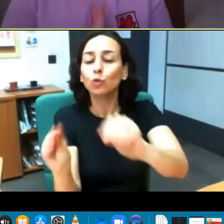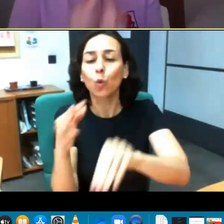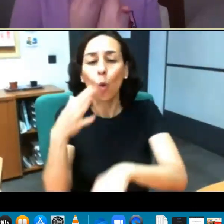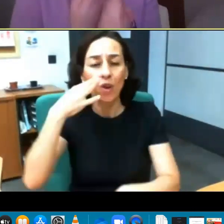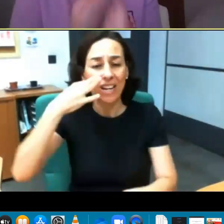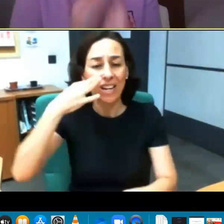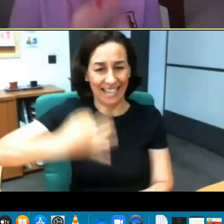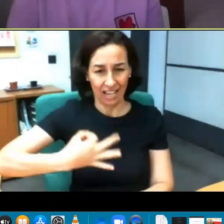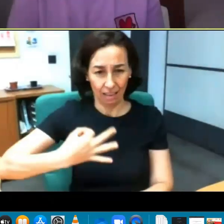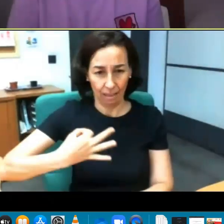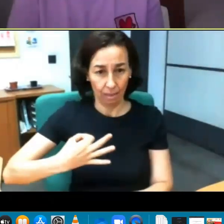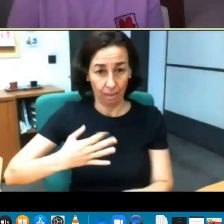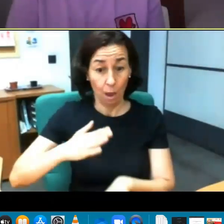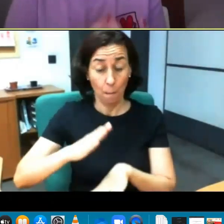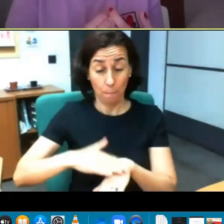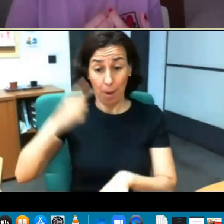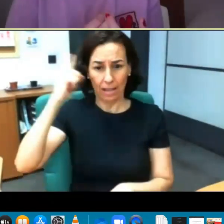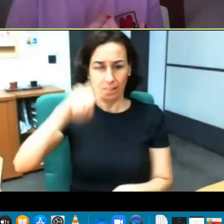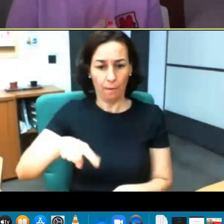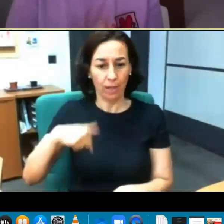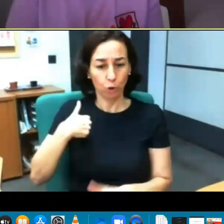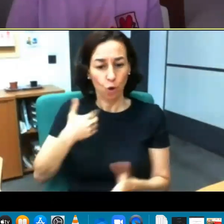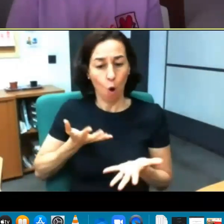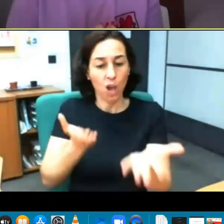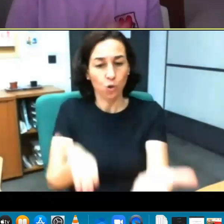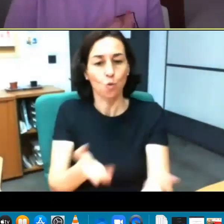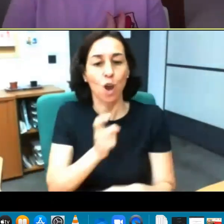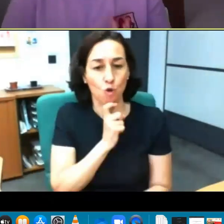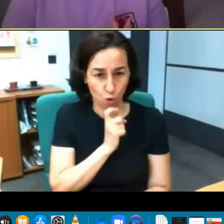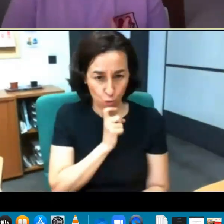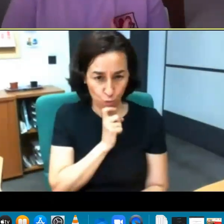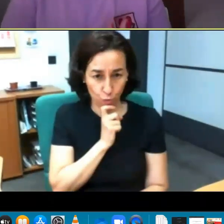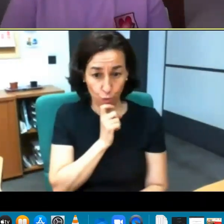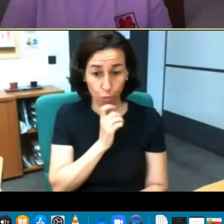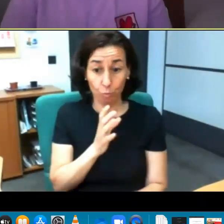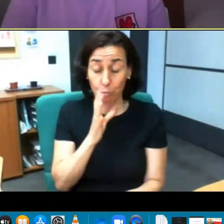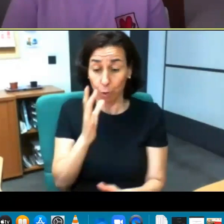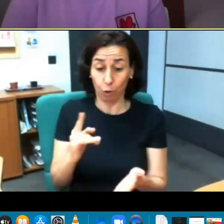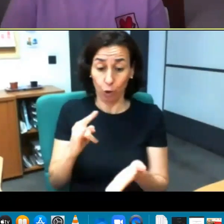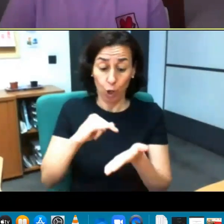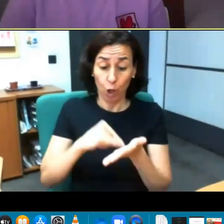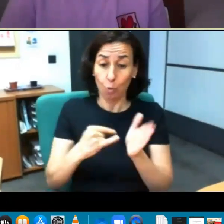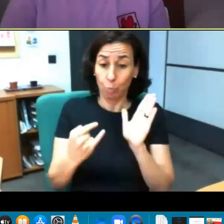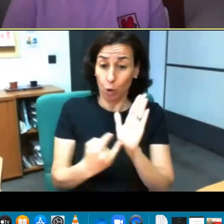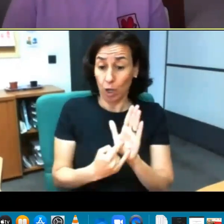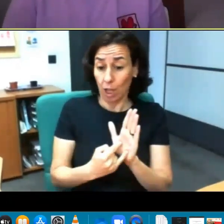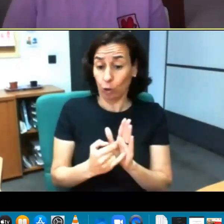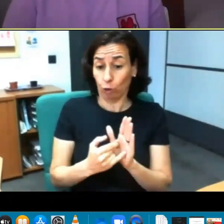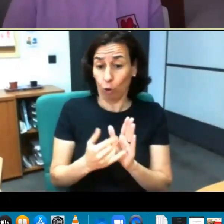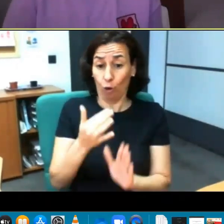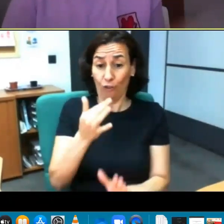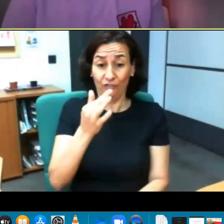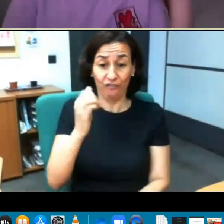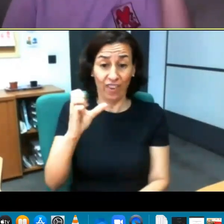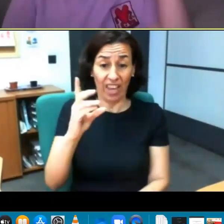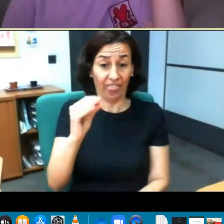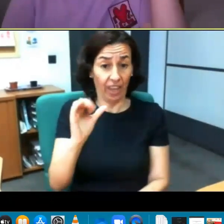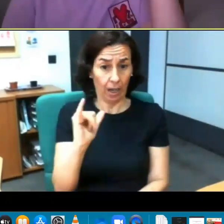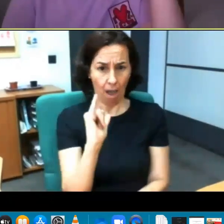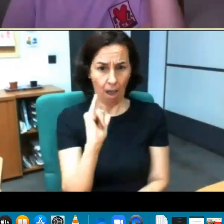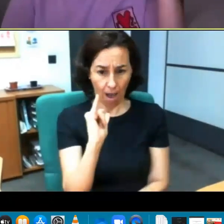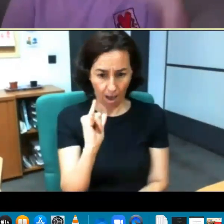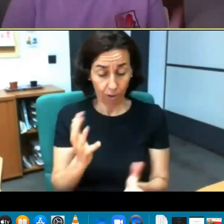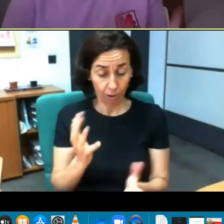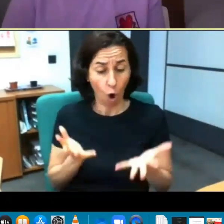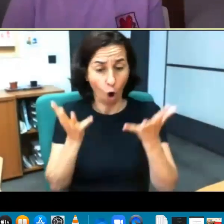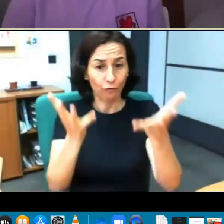poder tenderles nuestra mano y saber que al final un proyecto como el que tiene FEDER en las aulas es un recurso más